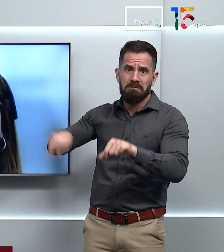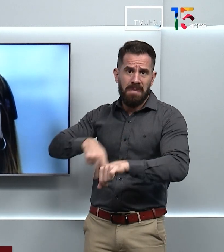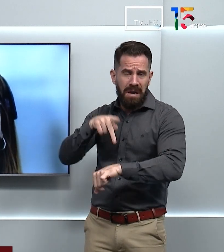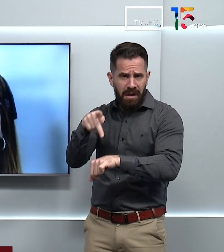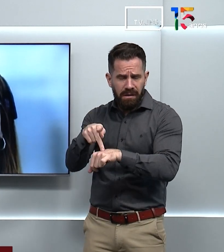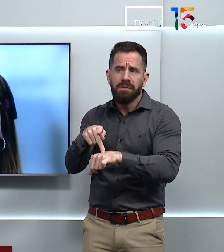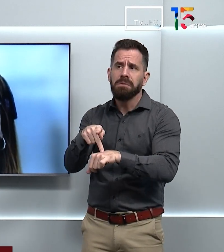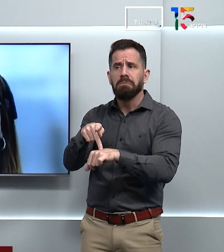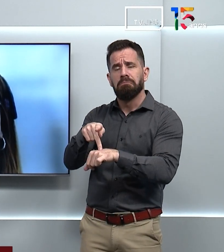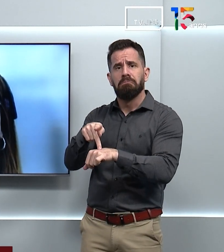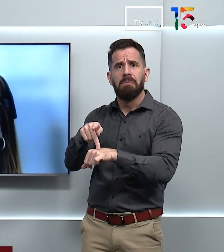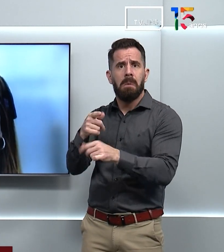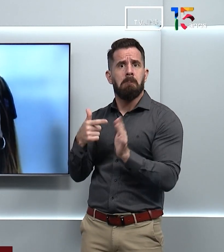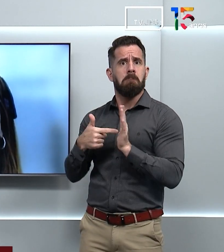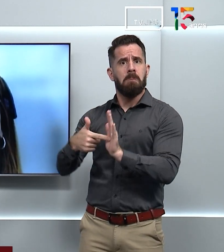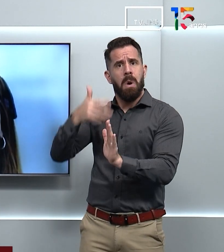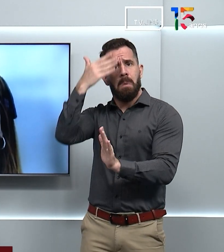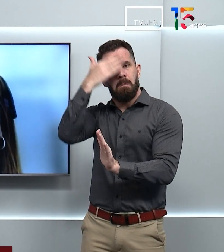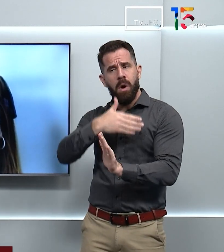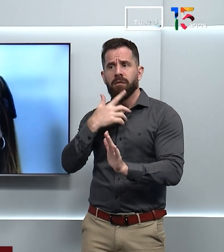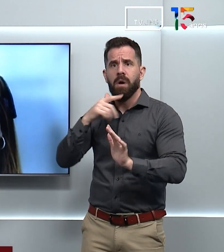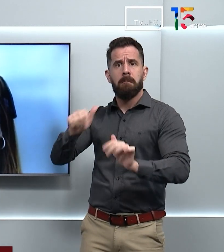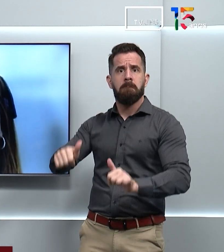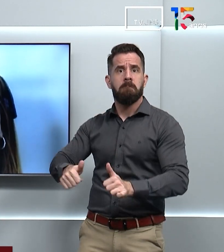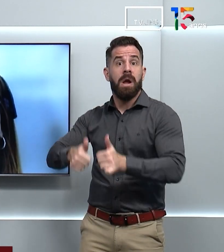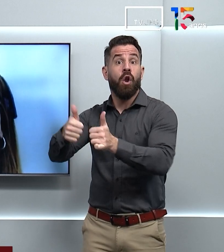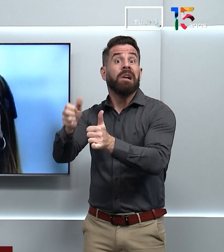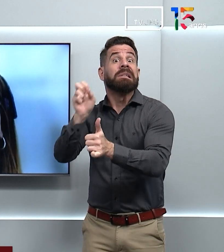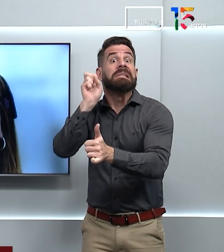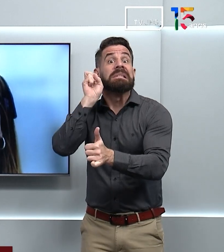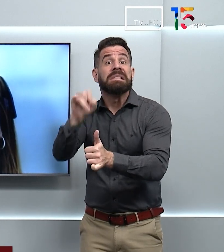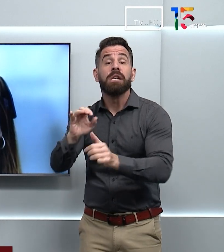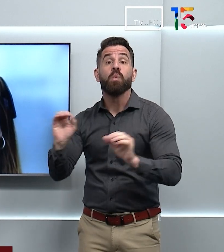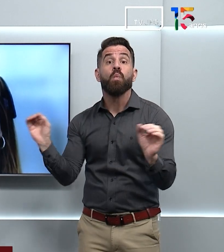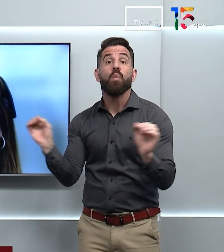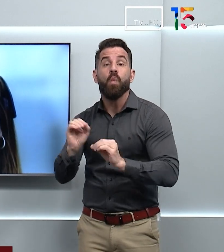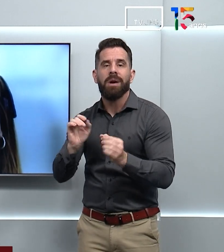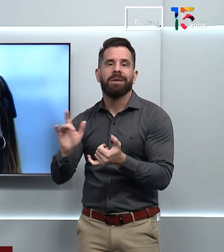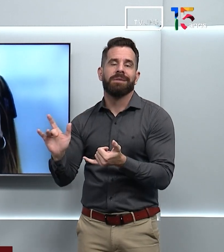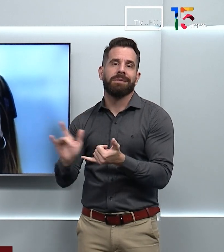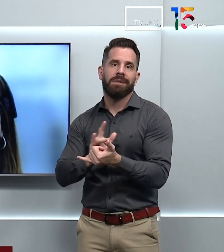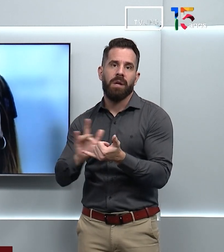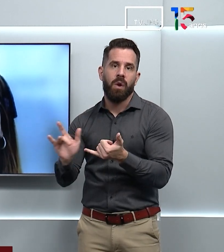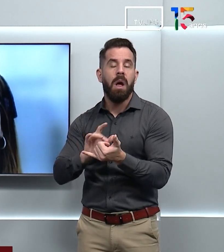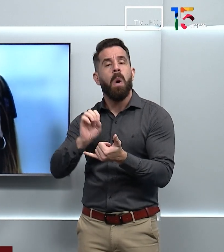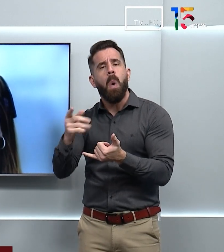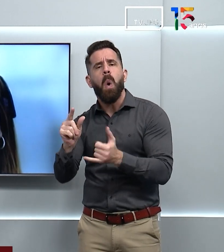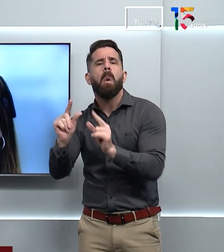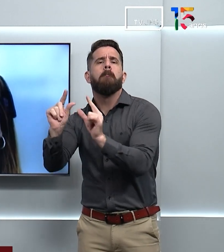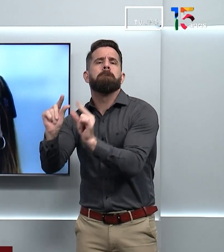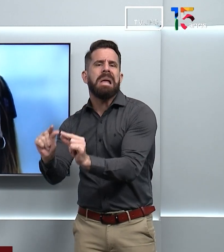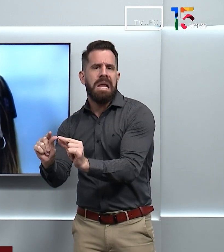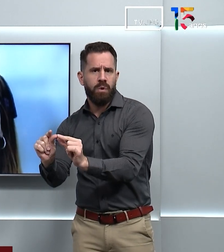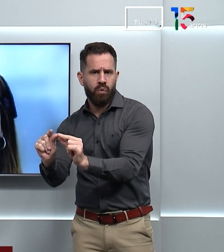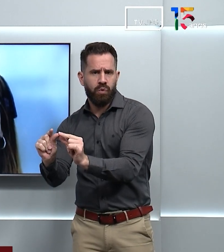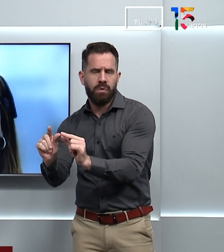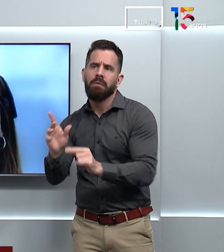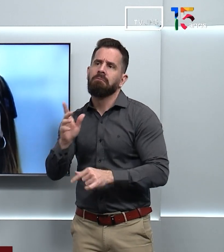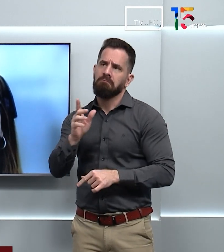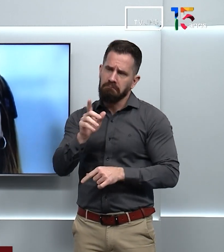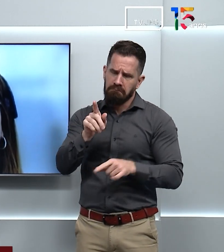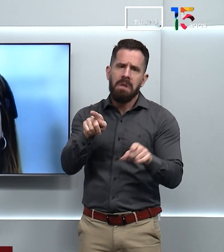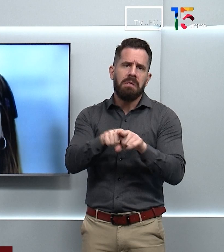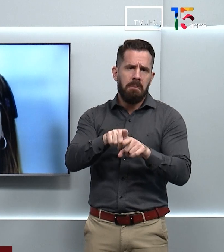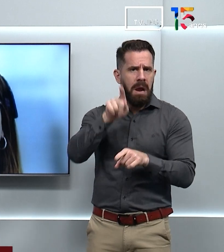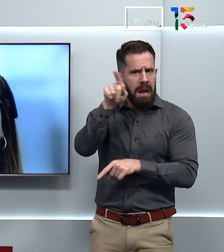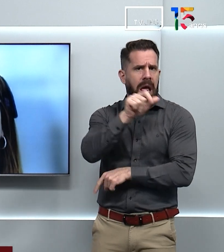uma melhora do desempenho caso o estudante use menos o celular ou não use o celular em período em que ele está em sala de aula. Até no Rio de Janeiro